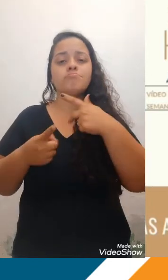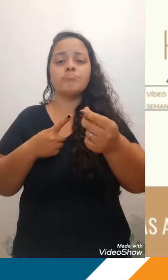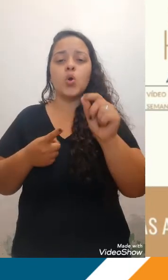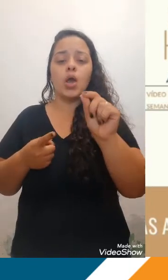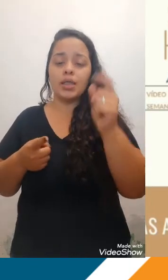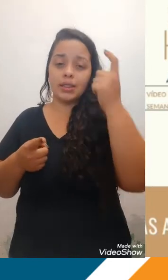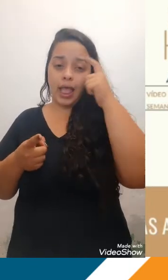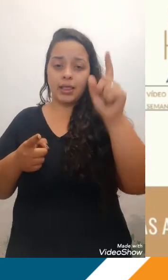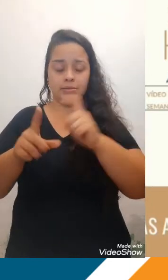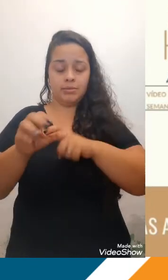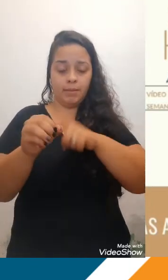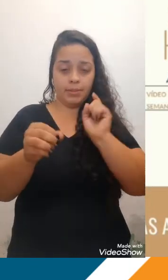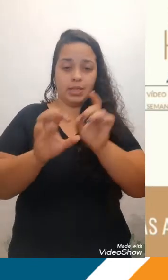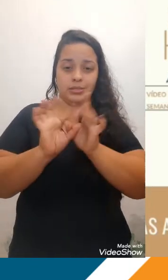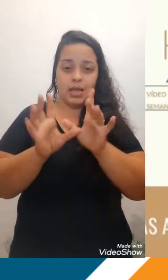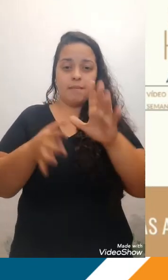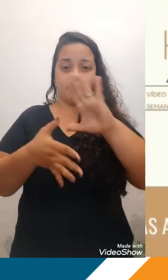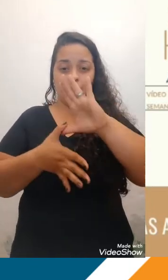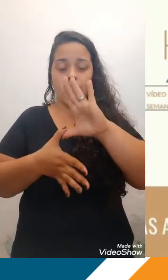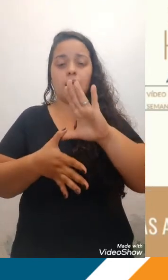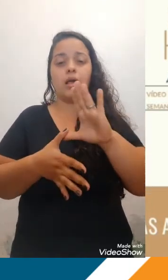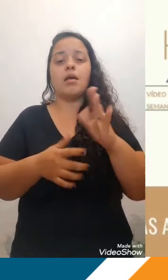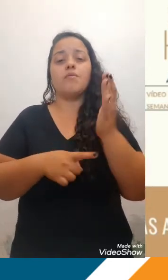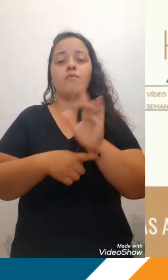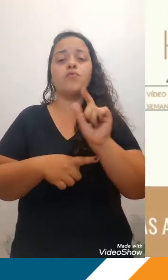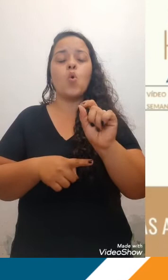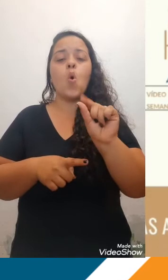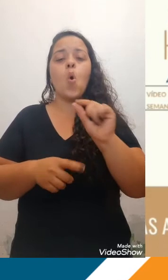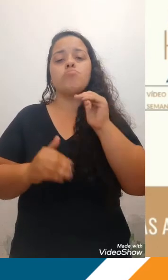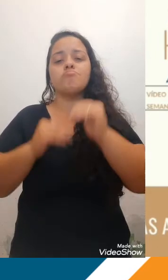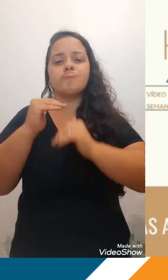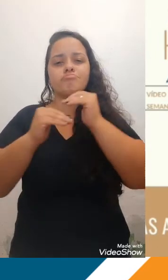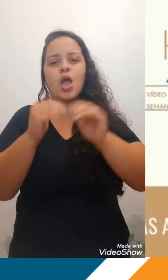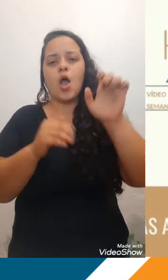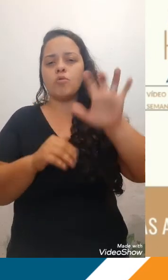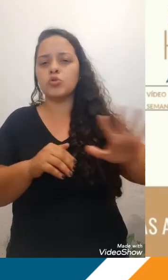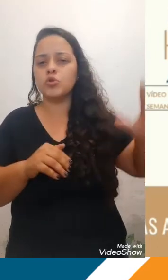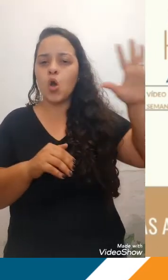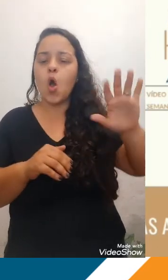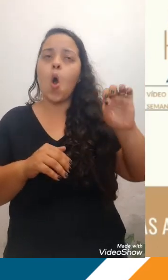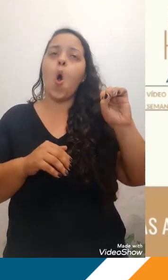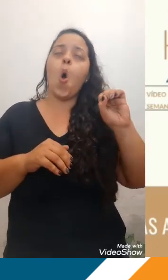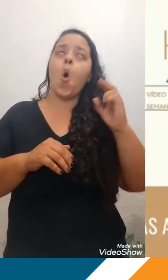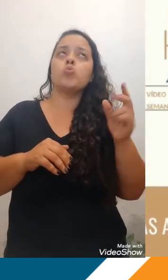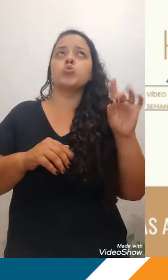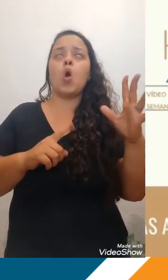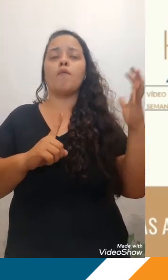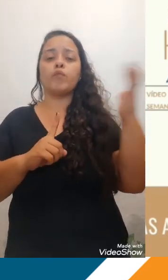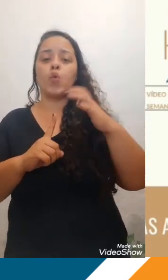de que a independência nas Américas se deu por conta de eventos ocorridos na Europa ou só por conta de influências e